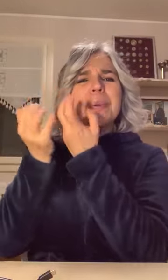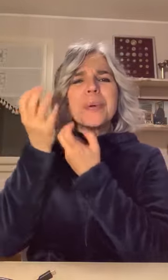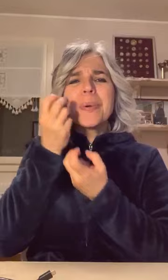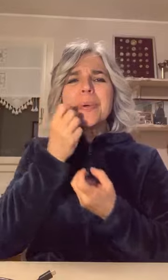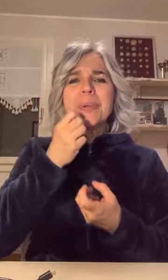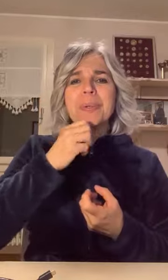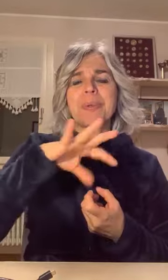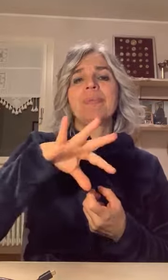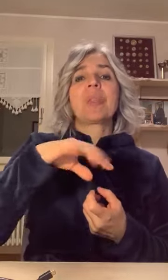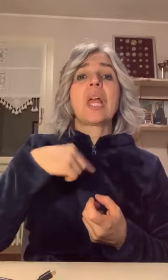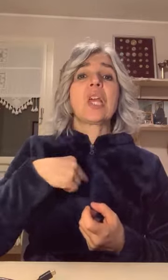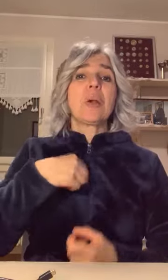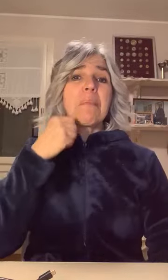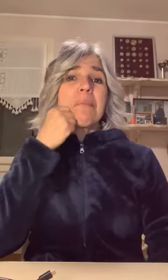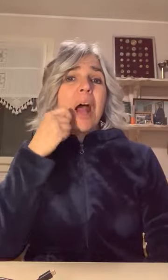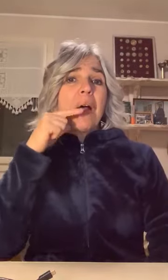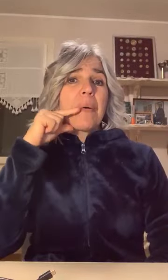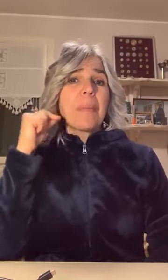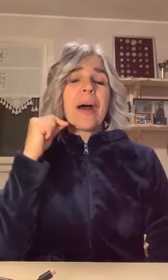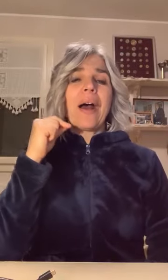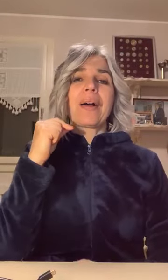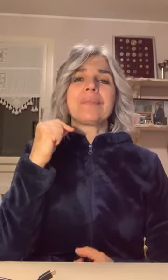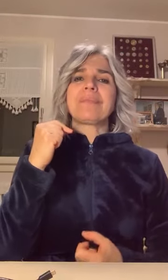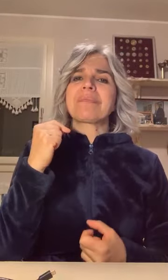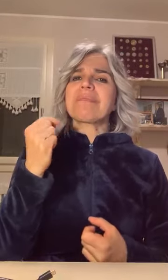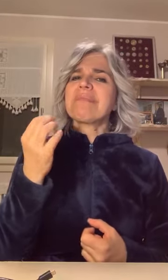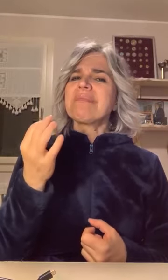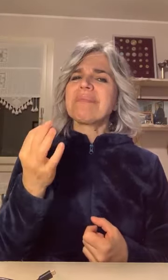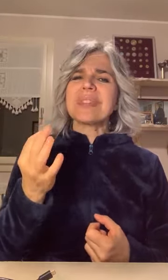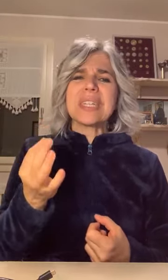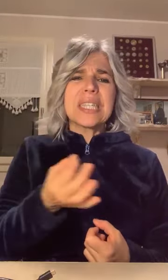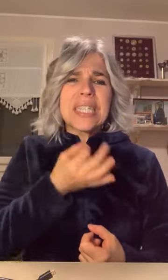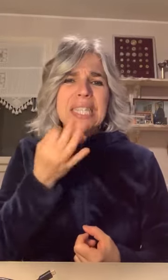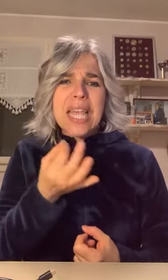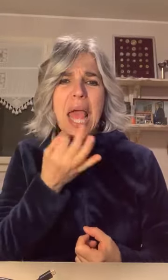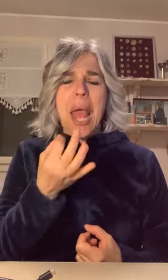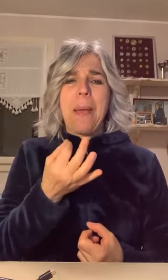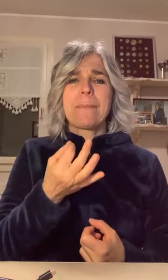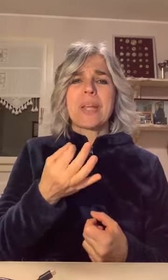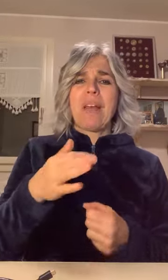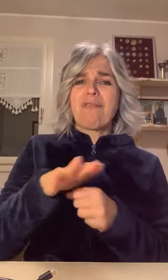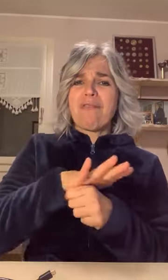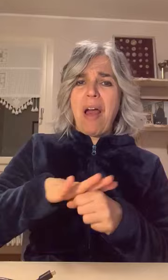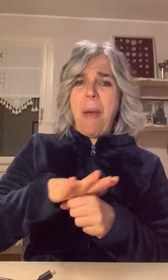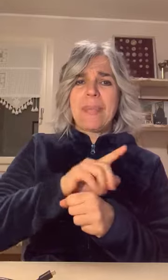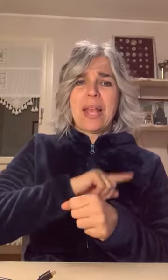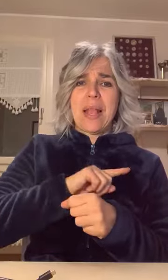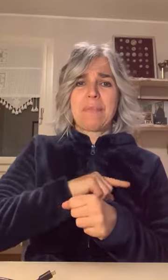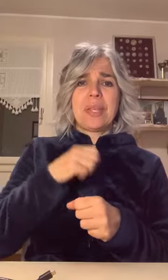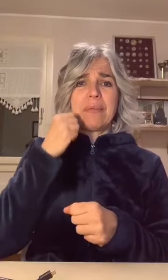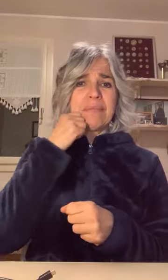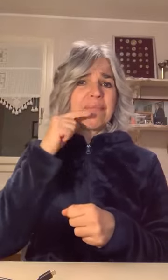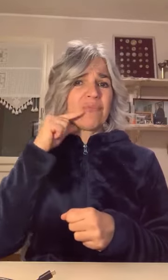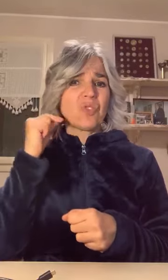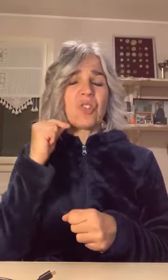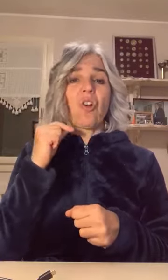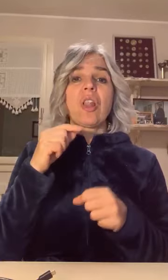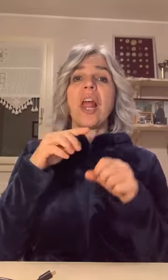me. Quando c'erano delle difficoltà, siamo 9 figli. E quindi potete immaginare una famiglia, io sono l'ultimo di